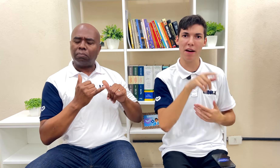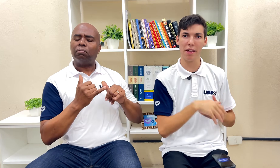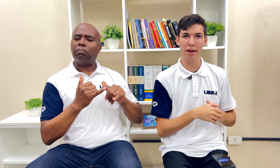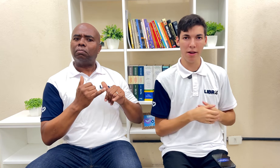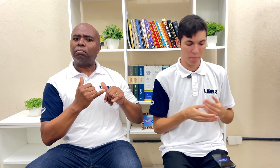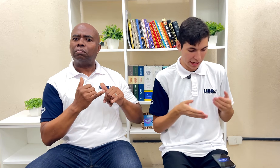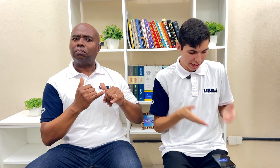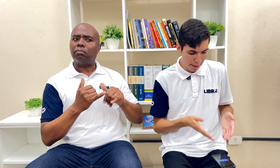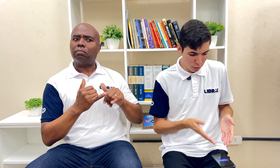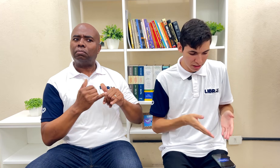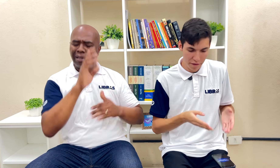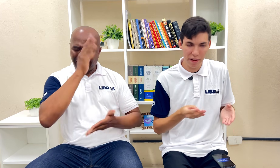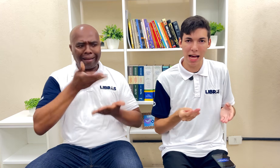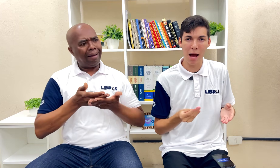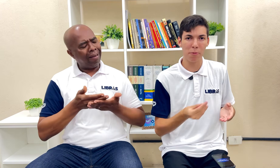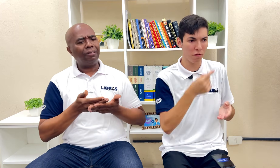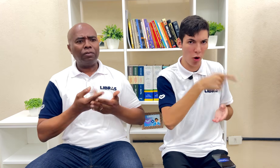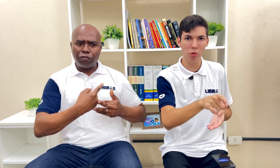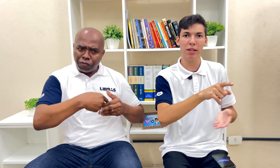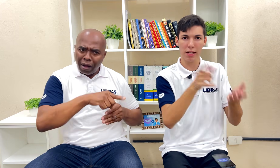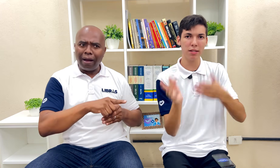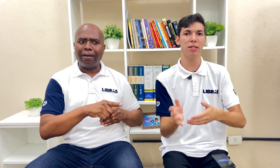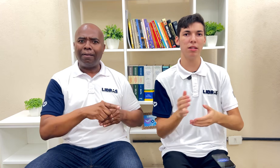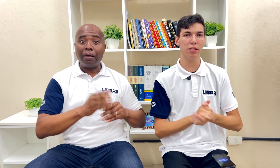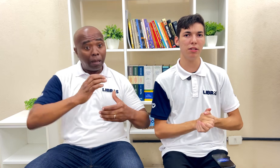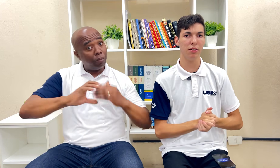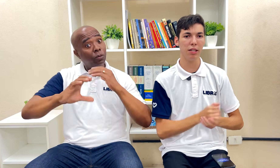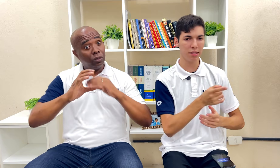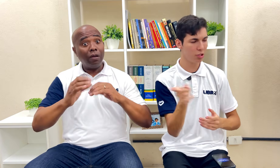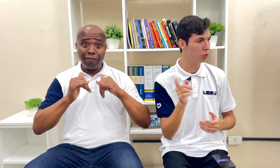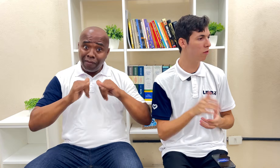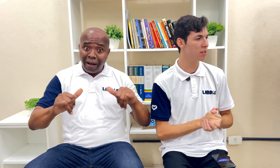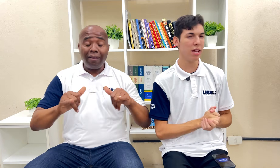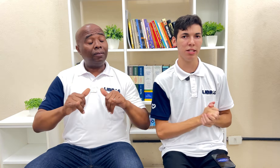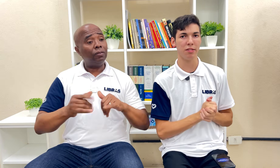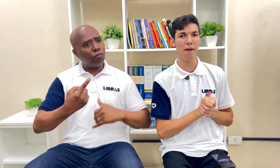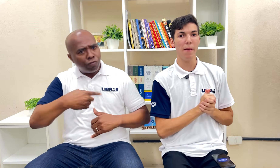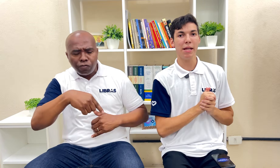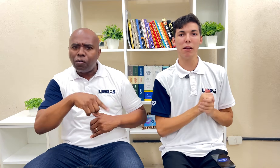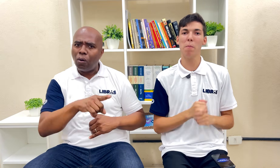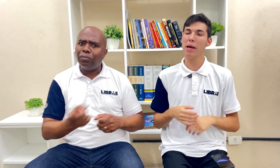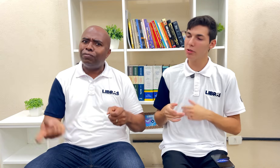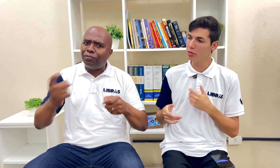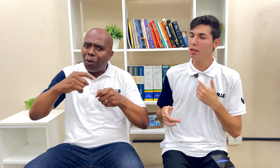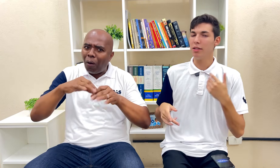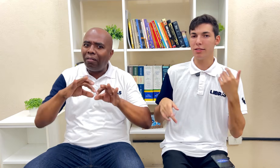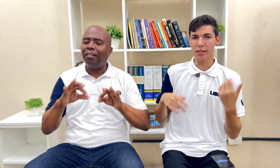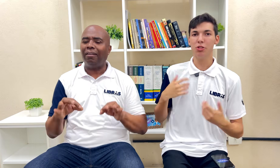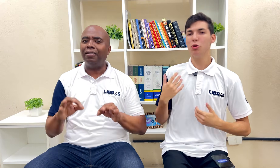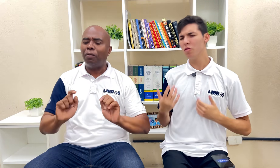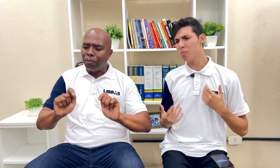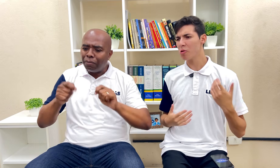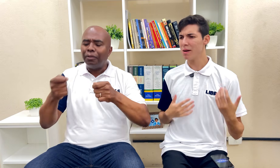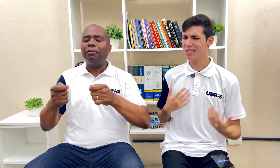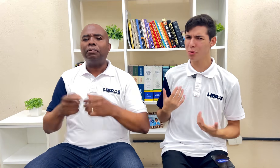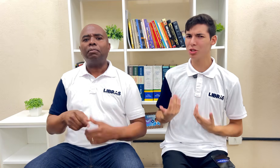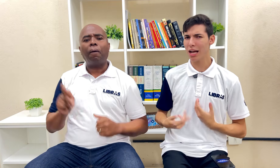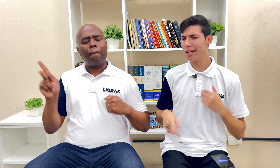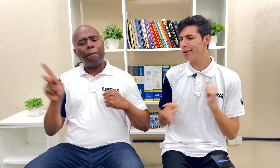vai. Porque aqui a música ele fala rápido, volta e lança de novo as redes. Então Pedro, de novo um pouco mais debochado, ok,